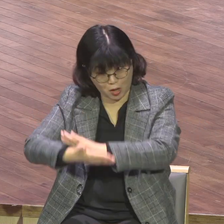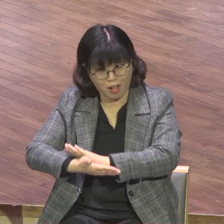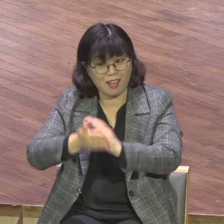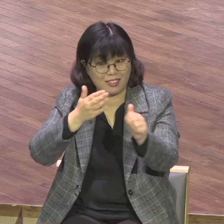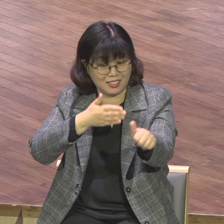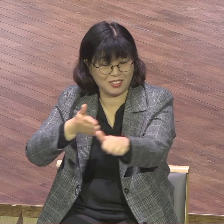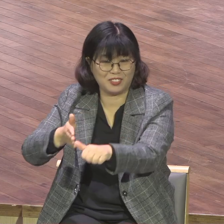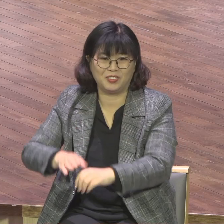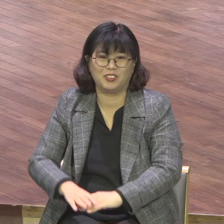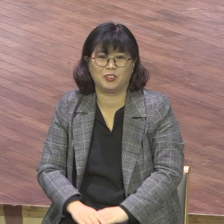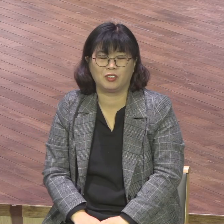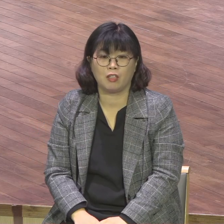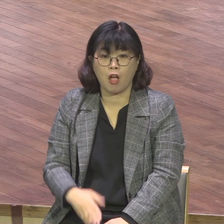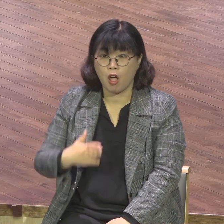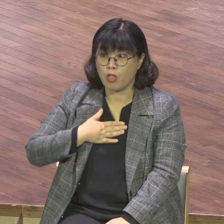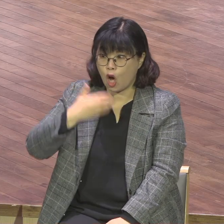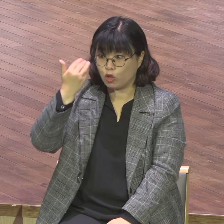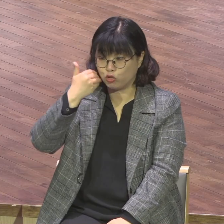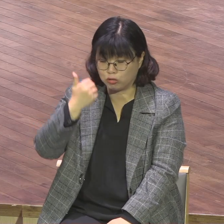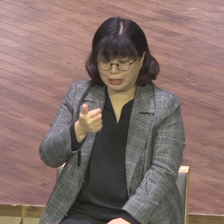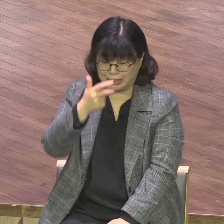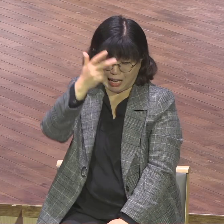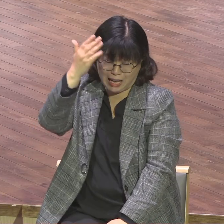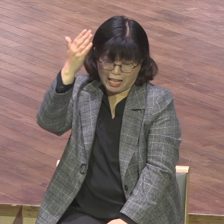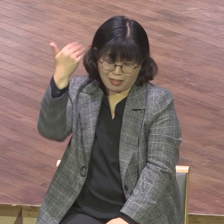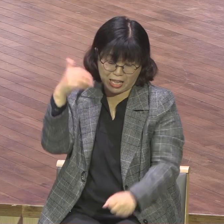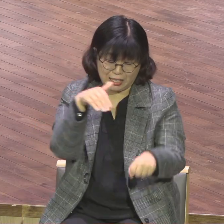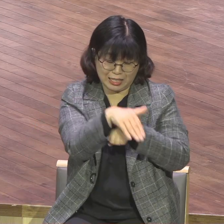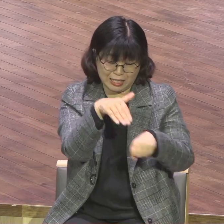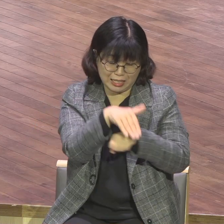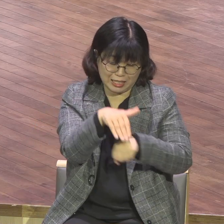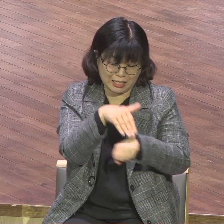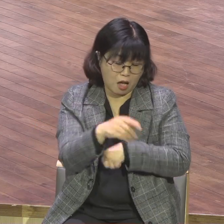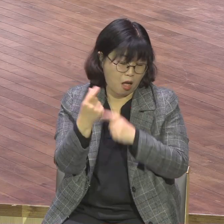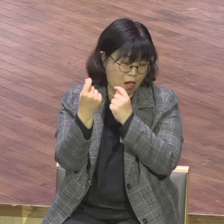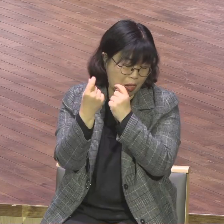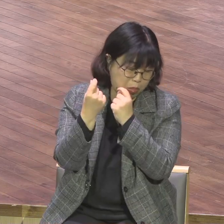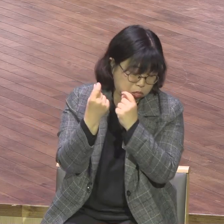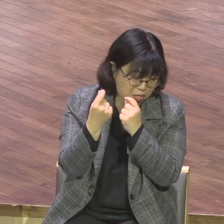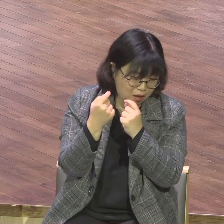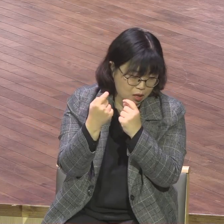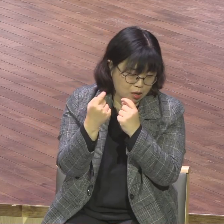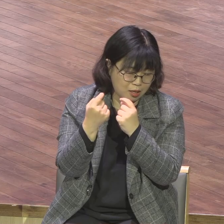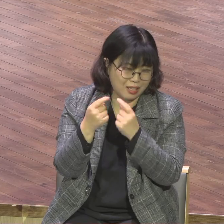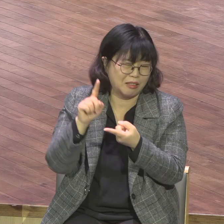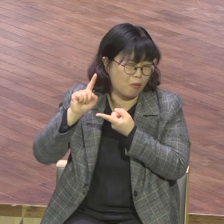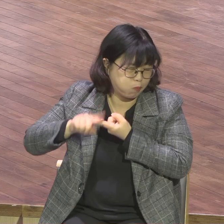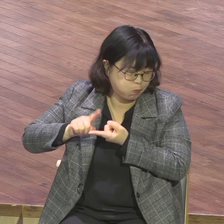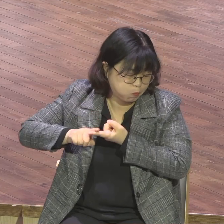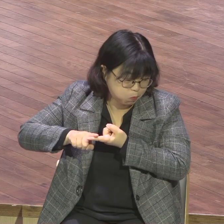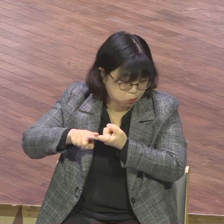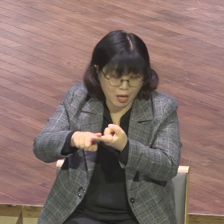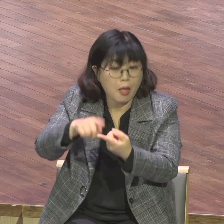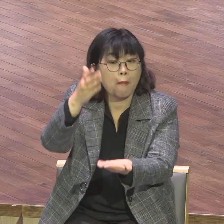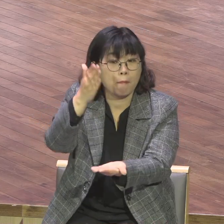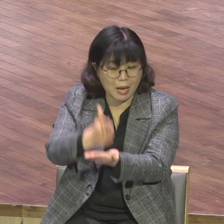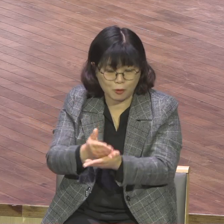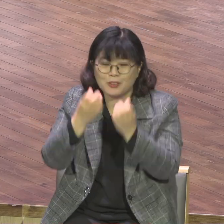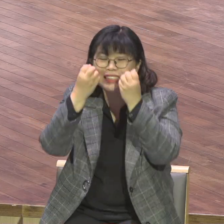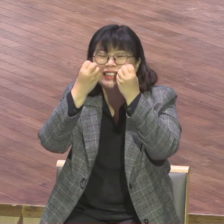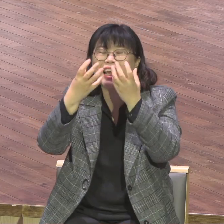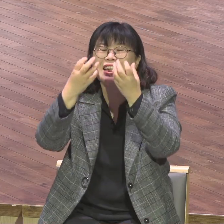바뀌었으니 신분 바뀐 그런 수준대로 그렇게 새사람 입으라. 그리고 마귀에게 틈을 주지